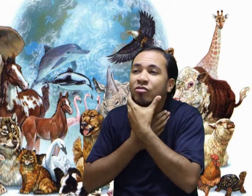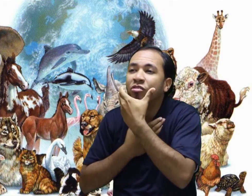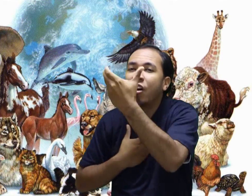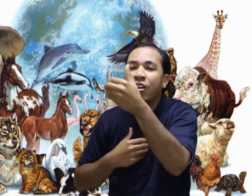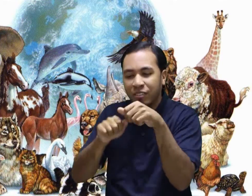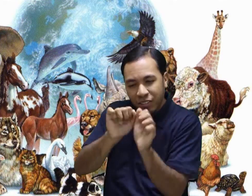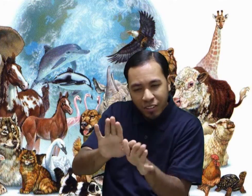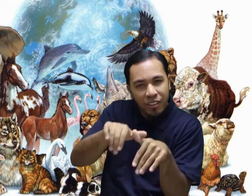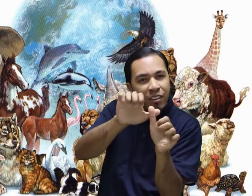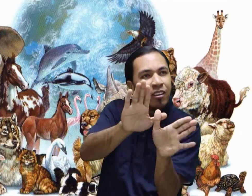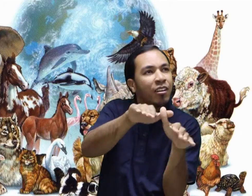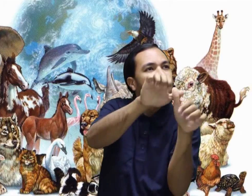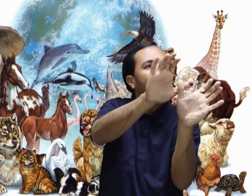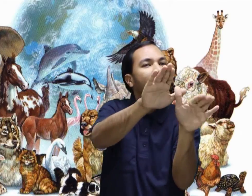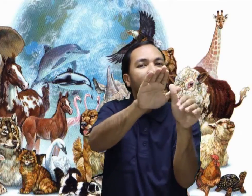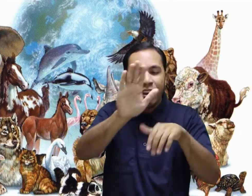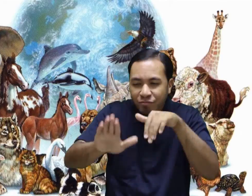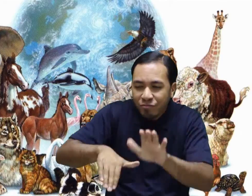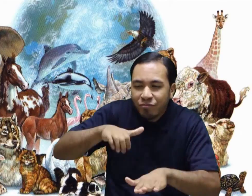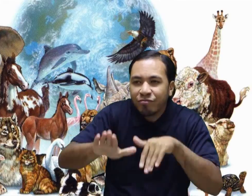de acordo com as espécies de cada um.